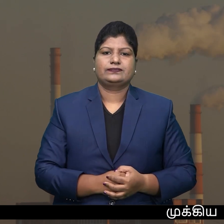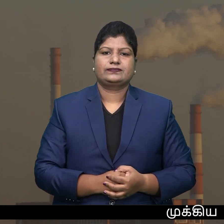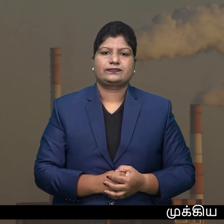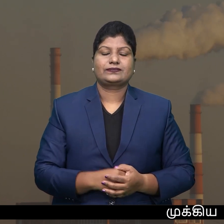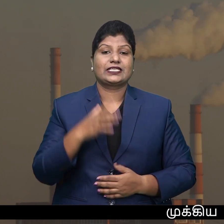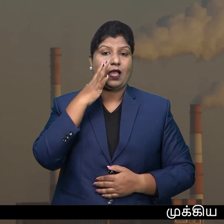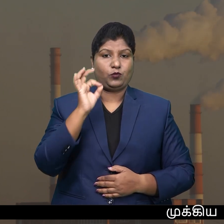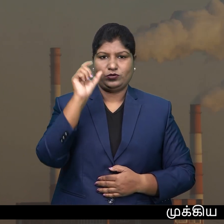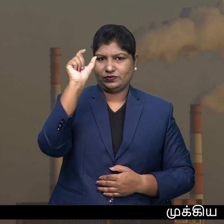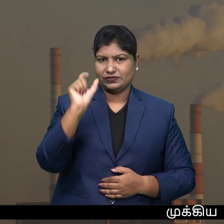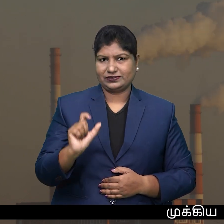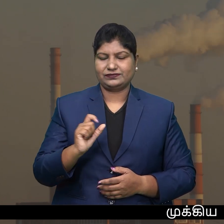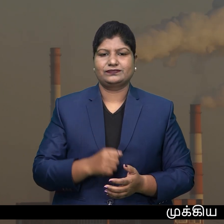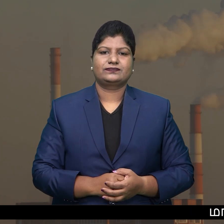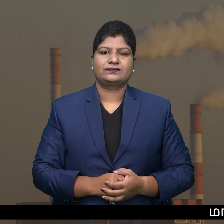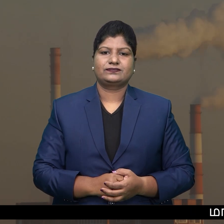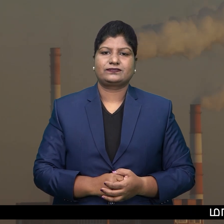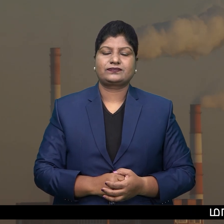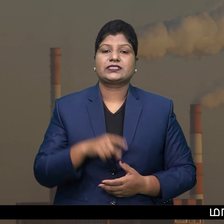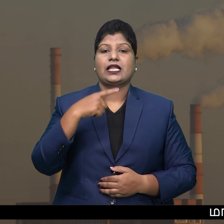முக்கிய வார்த்தைகள்: மாசுபாடு,